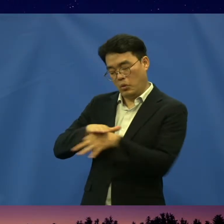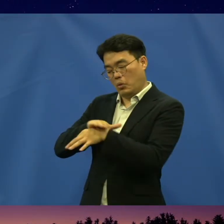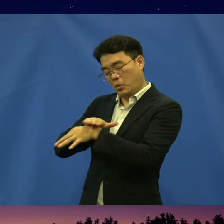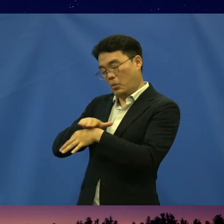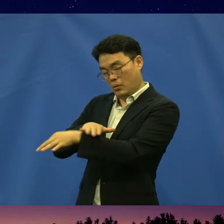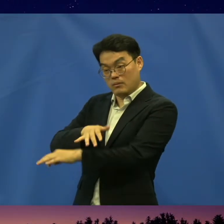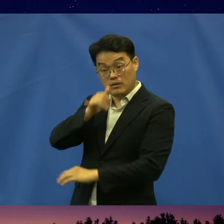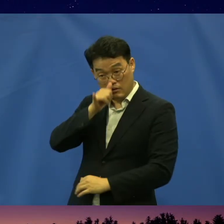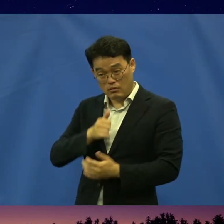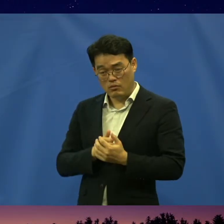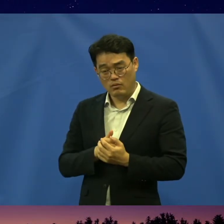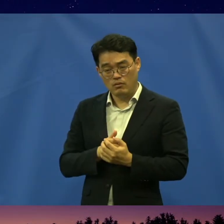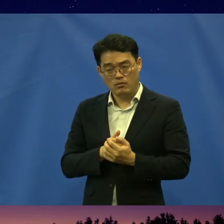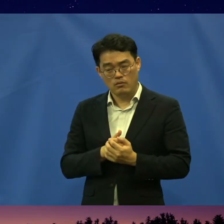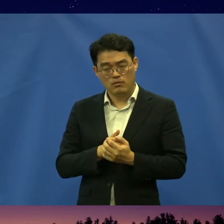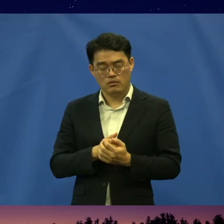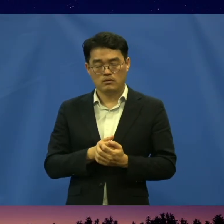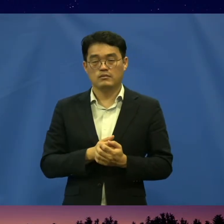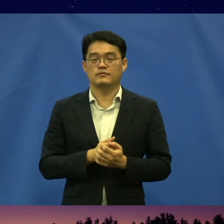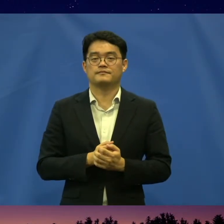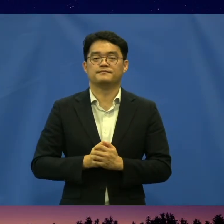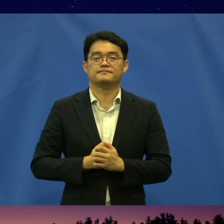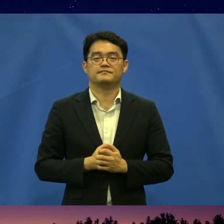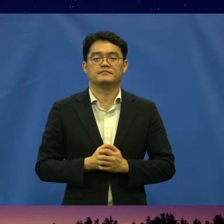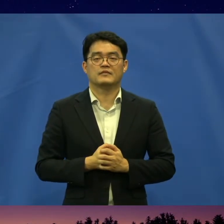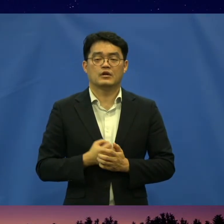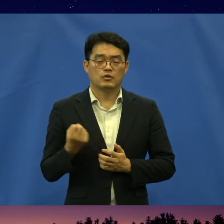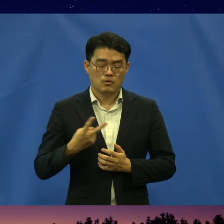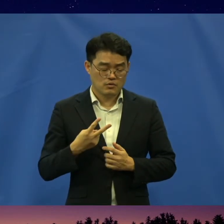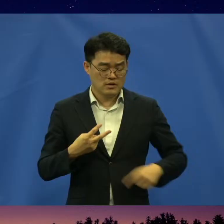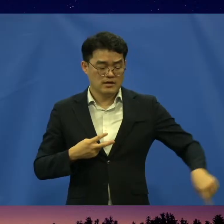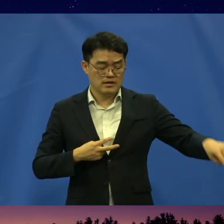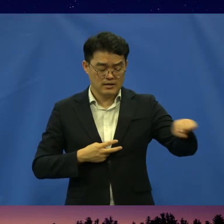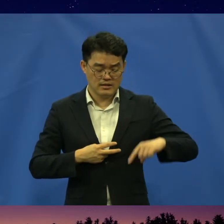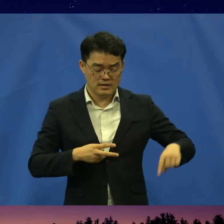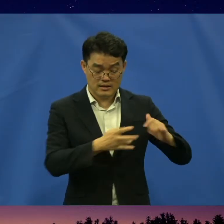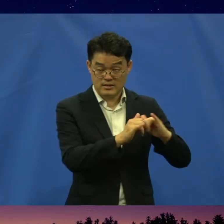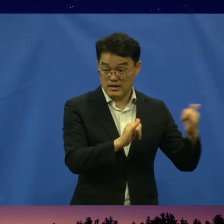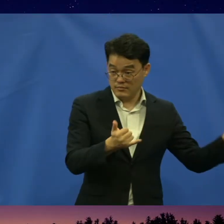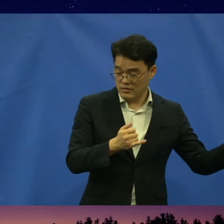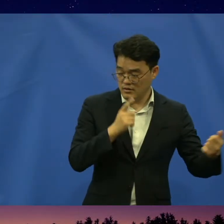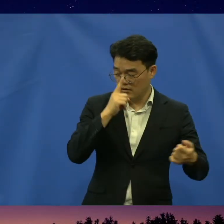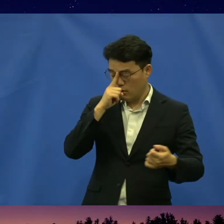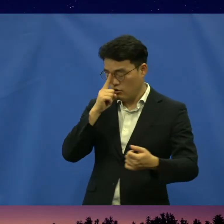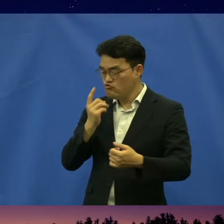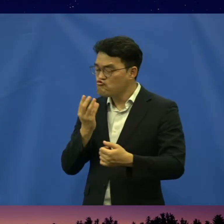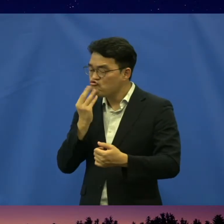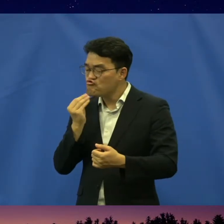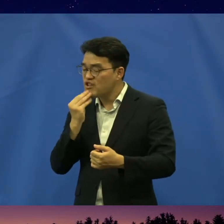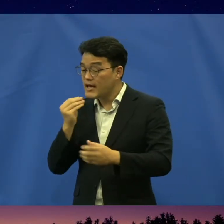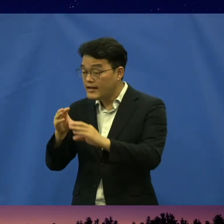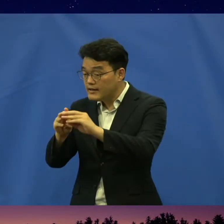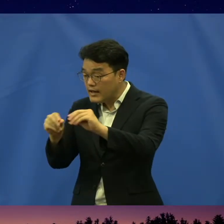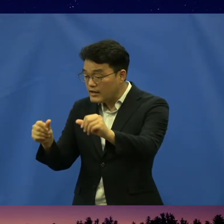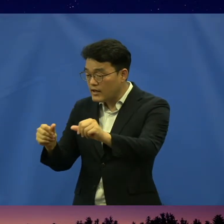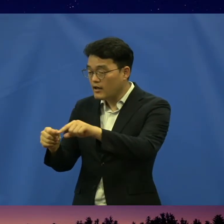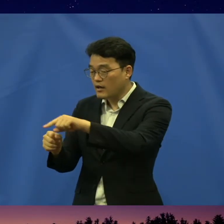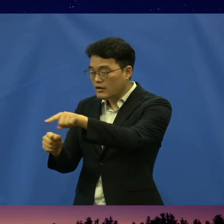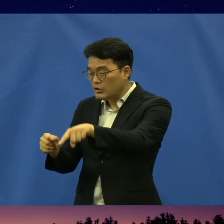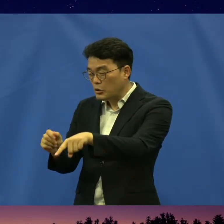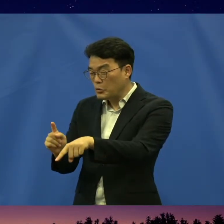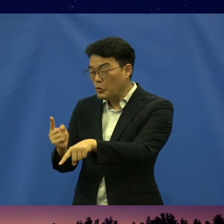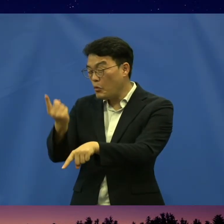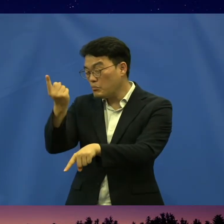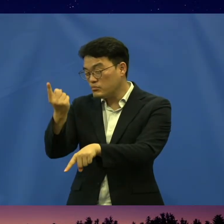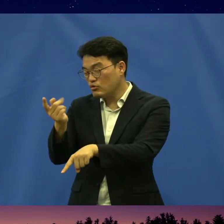그래서 17절, 19절을 보면 대적자들은 유대 땅의 귀족들과 협력 관계를 맺고 느헤미야를 제거하고자 해요. 누가 적이고 누가